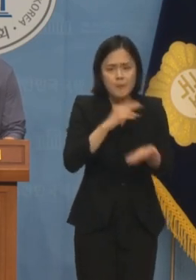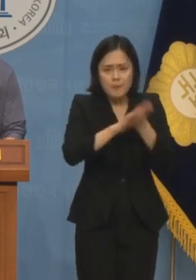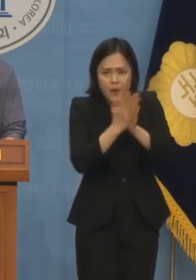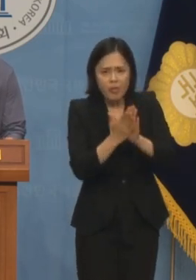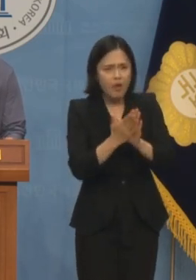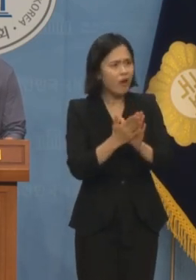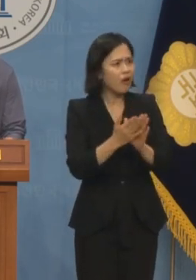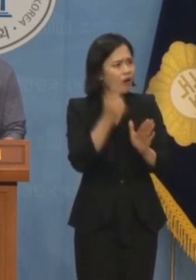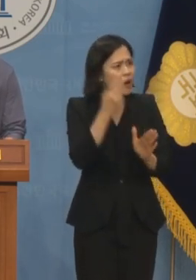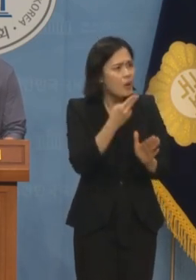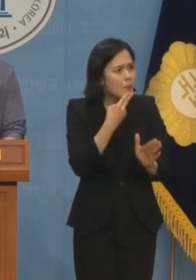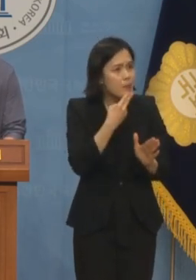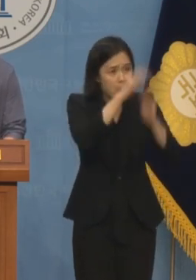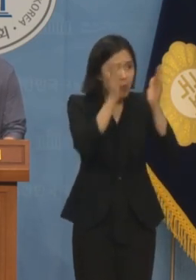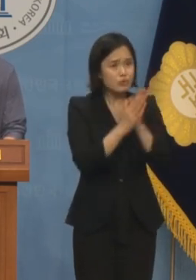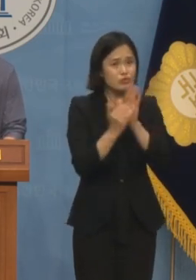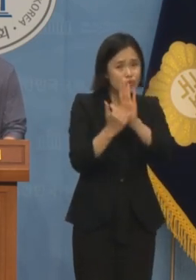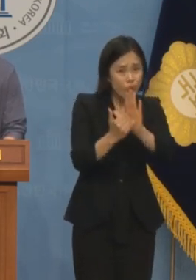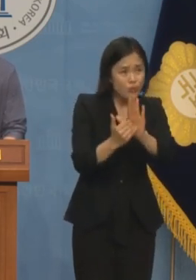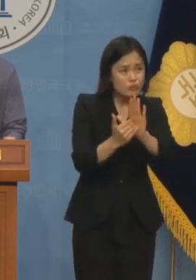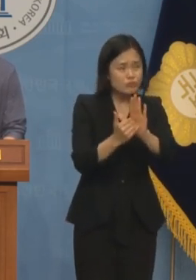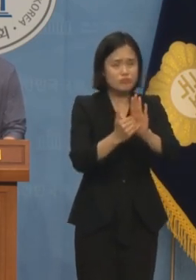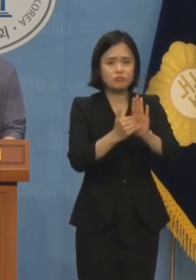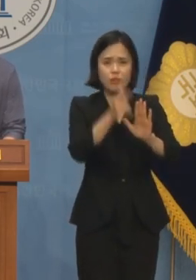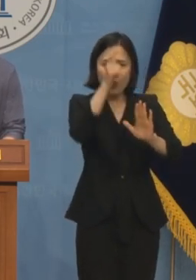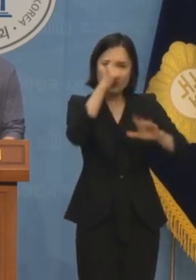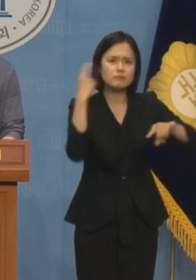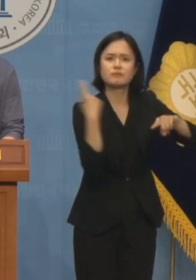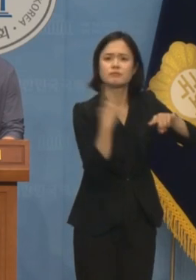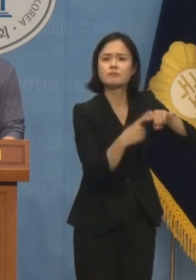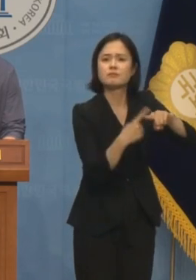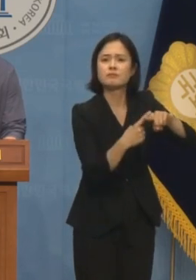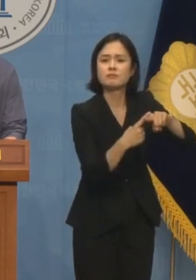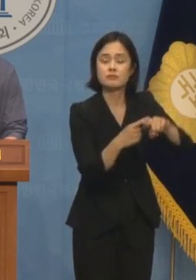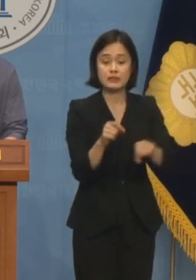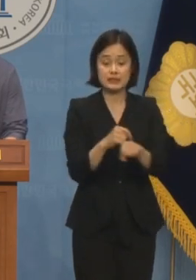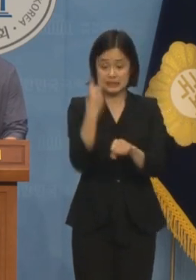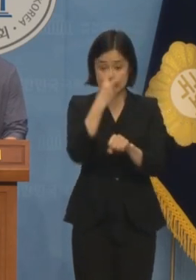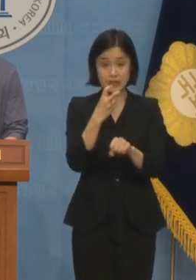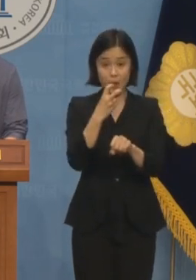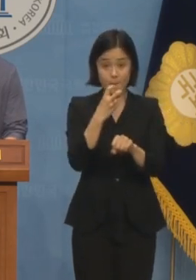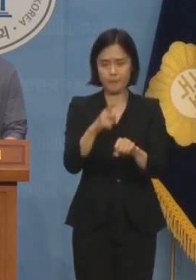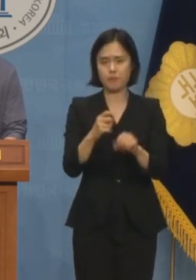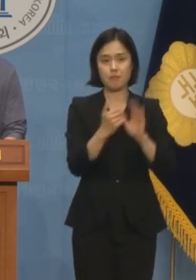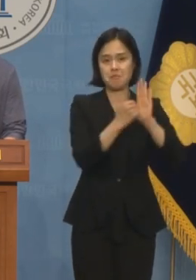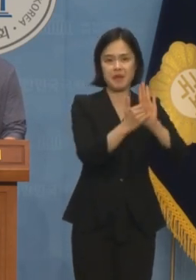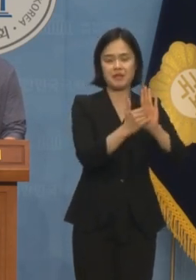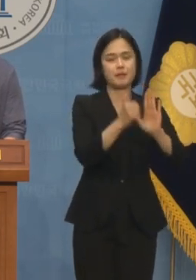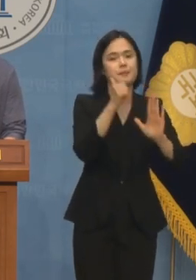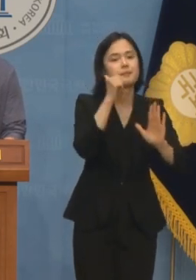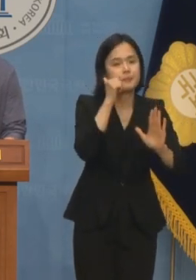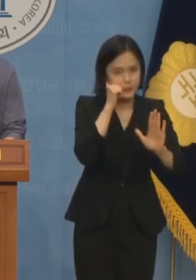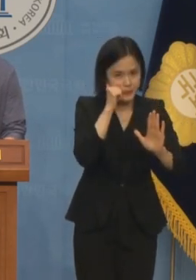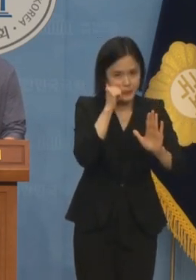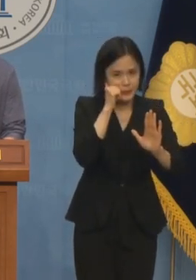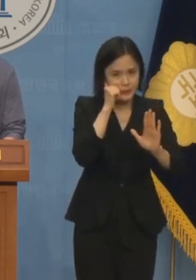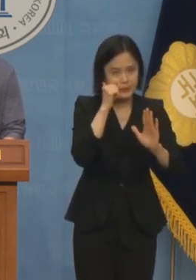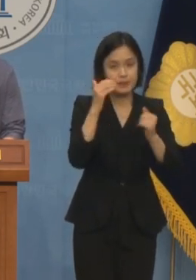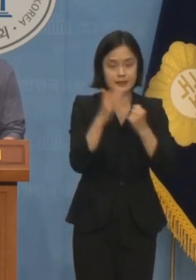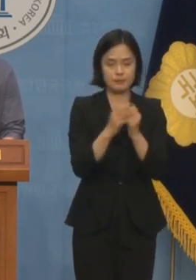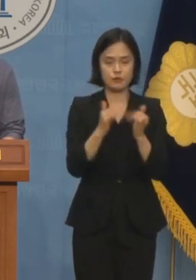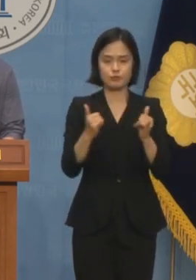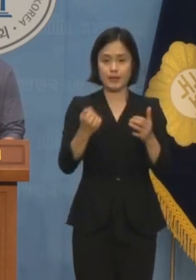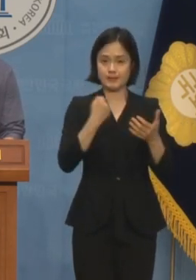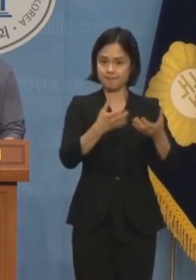것에 다름 아닙니다. 특검을 반대할 수 없고 국민의힘이 나서서 추진하자는 한동훈